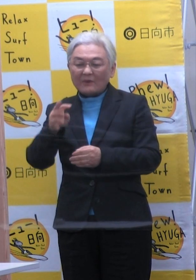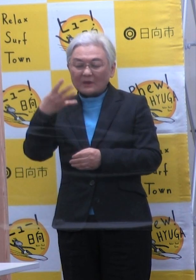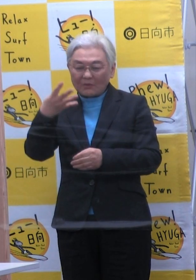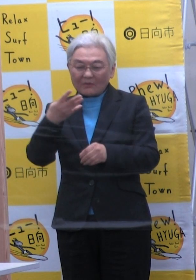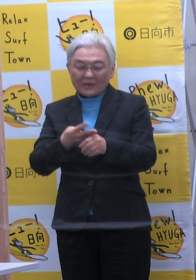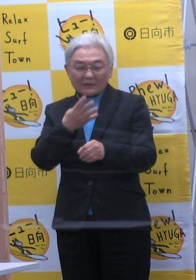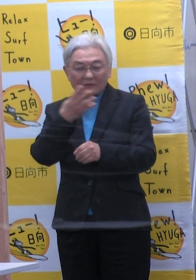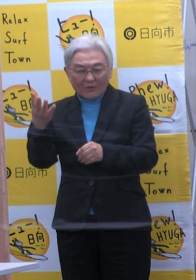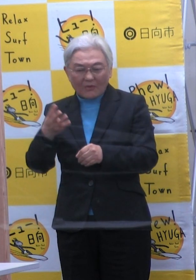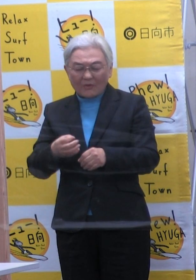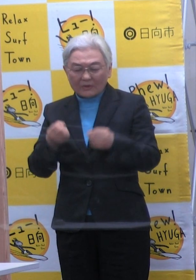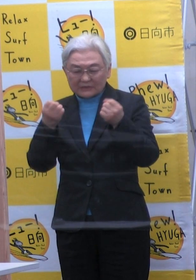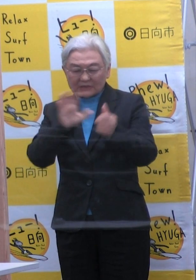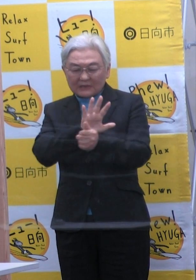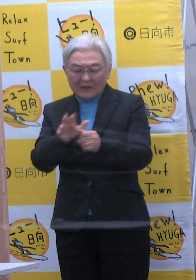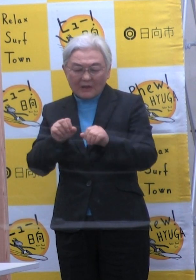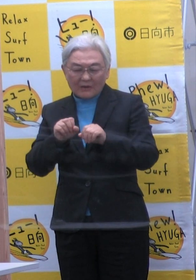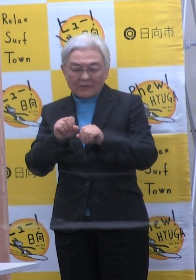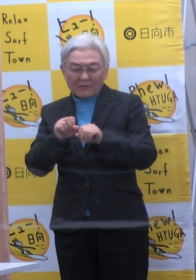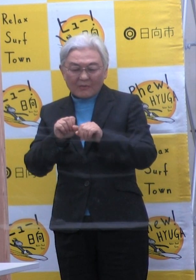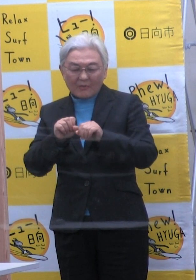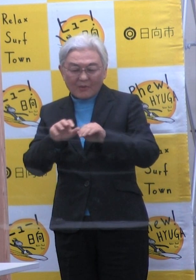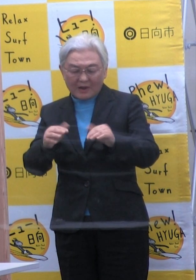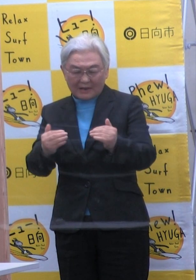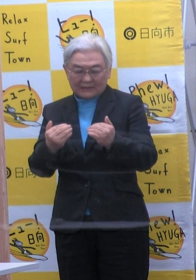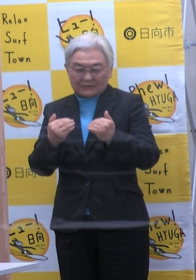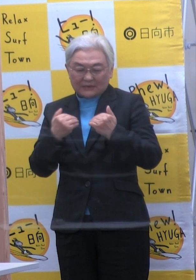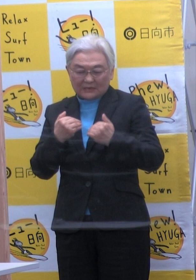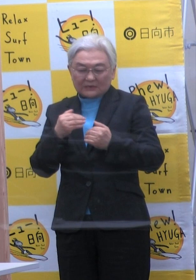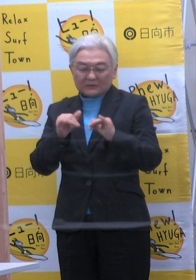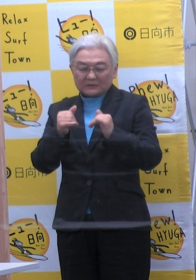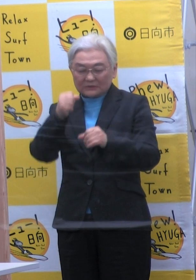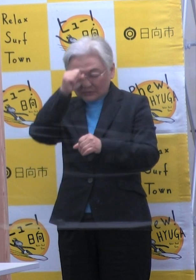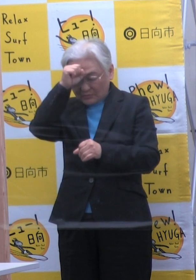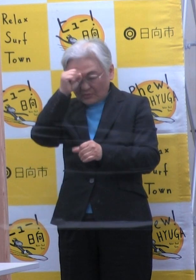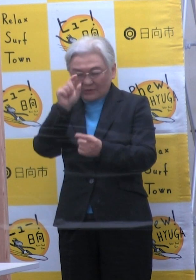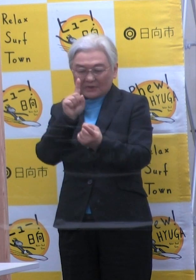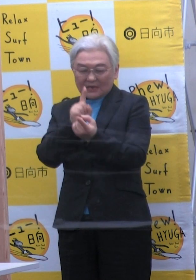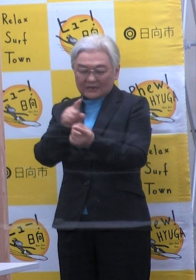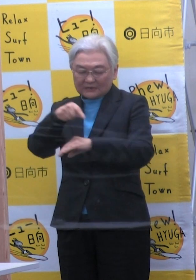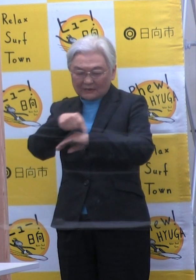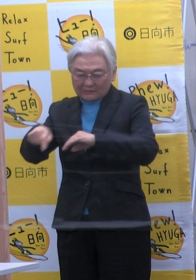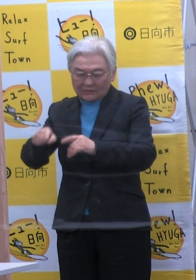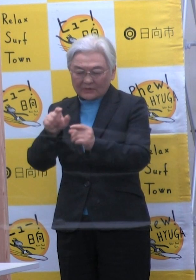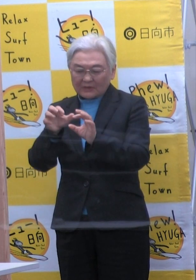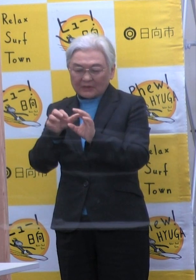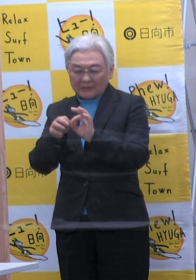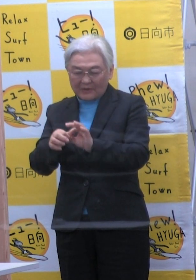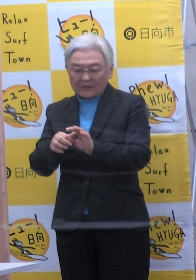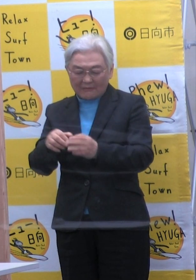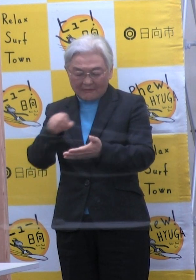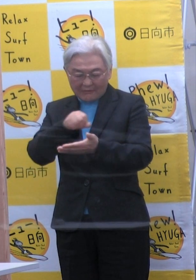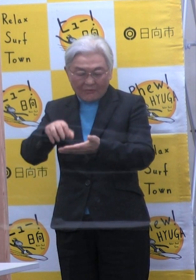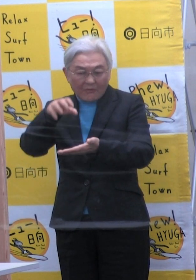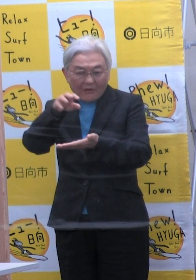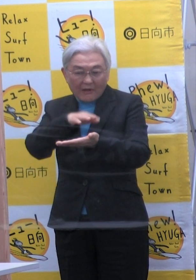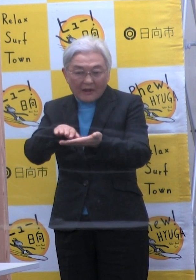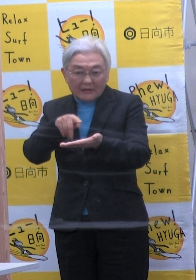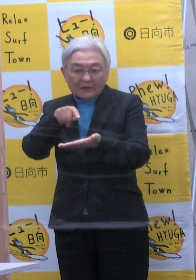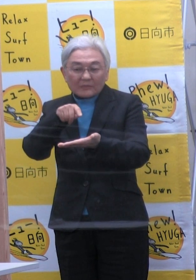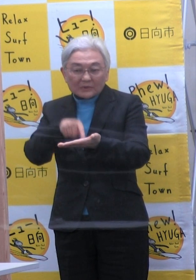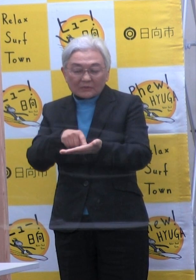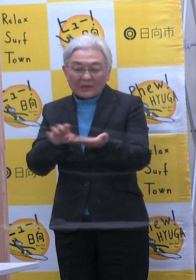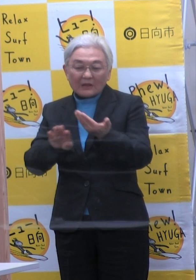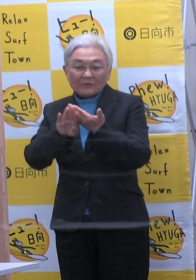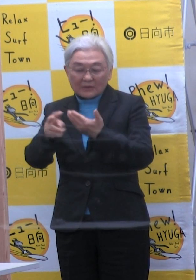に取り組む新型コロナウイルス感染症対策のための事業を掲載していますので、後ほどご確